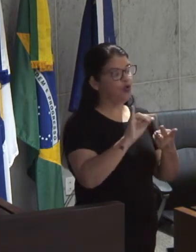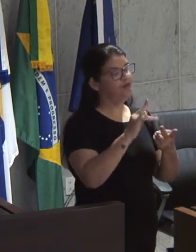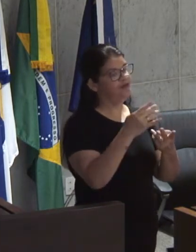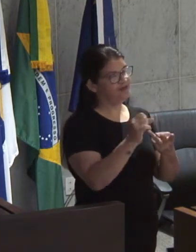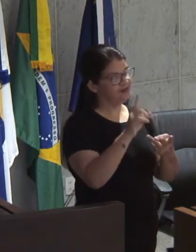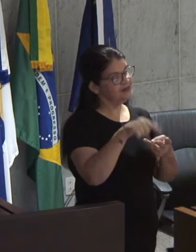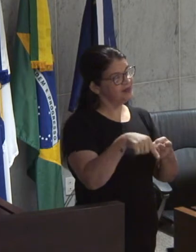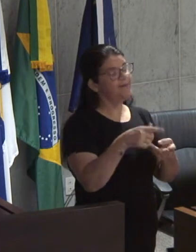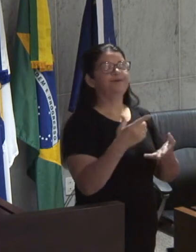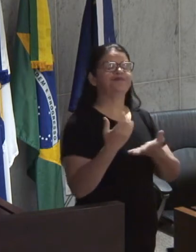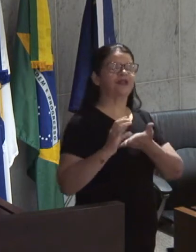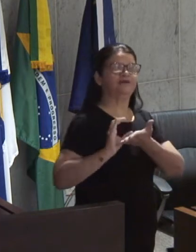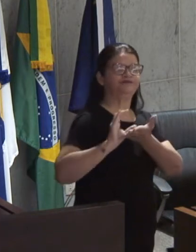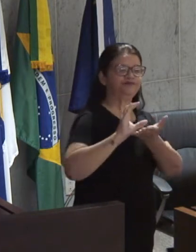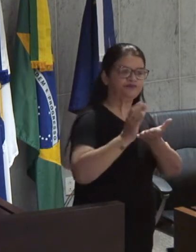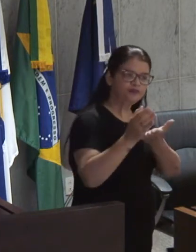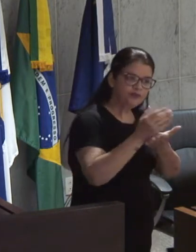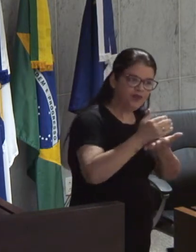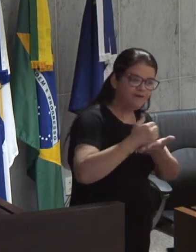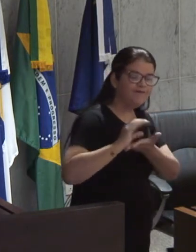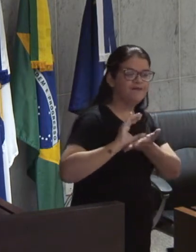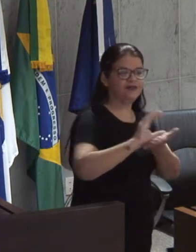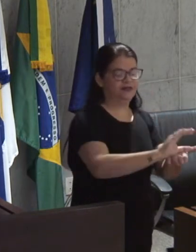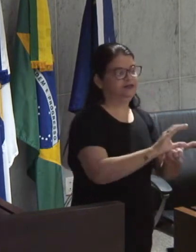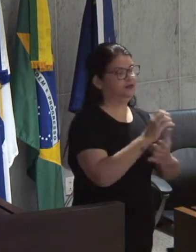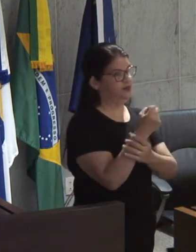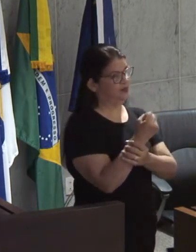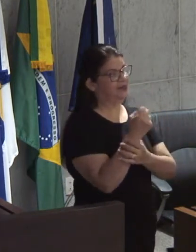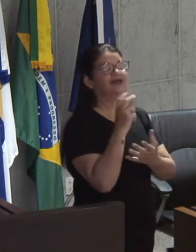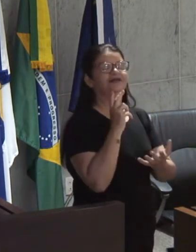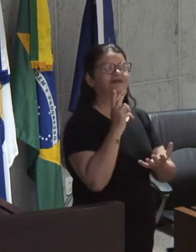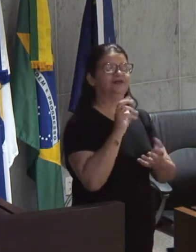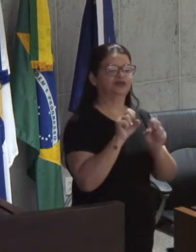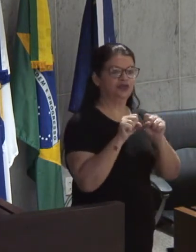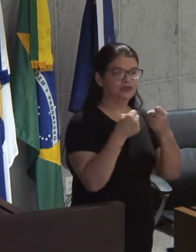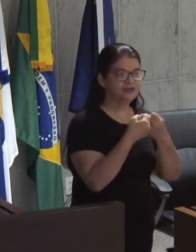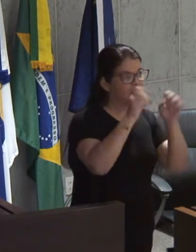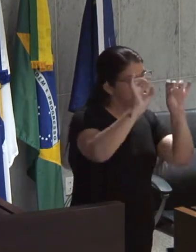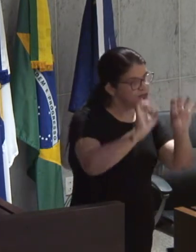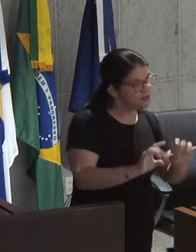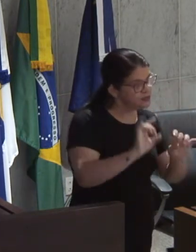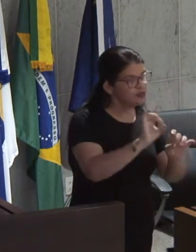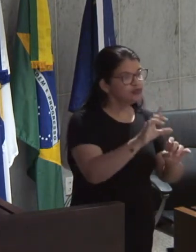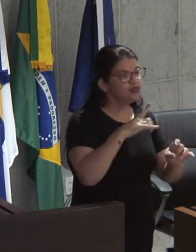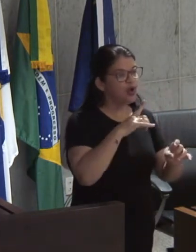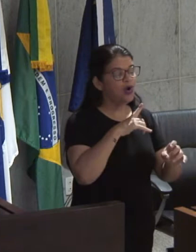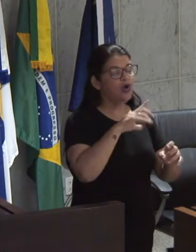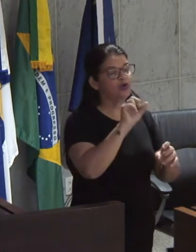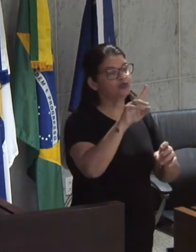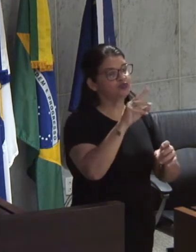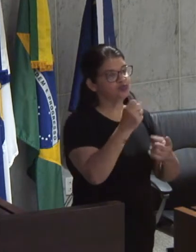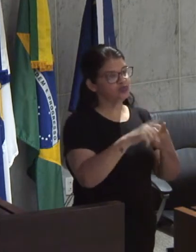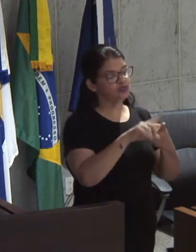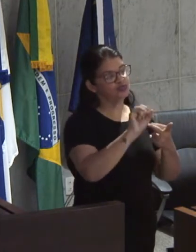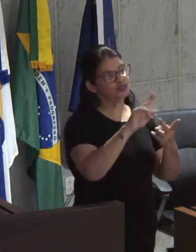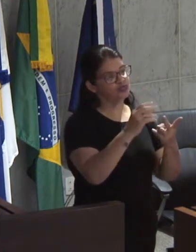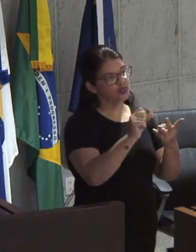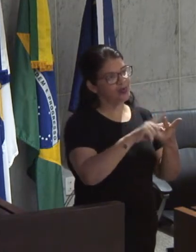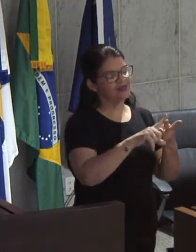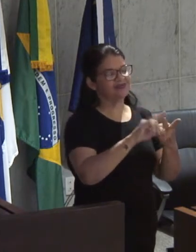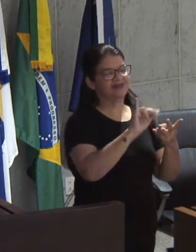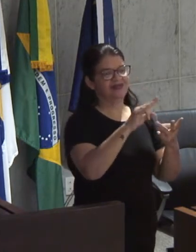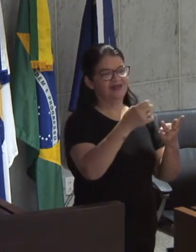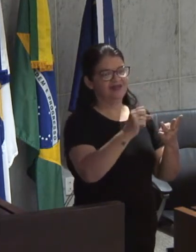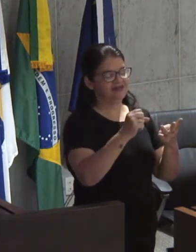de financiamento para a Seguridade Social, é uma contribuição especial só para custear o SUS, o SUAS e o